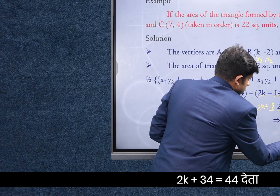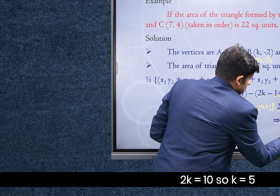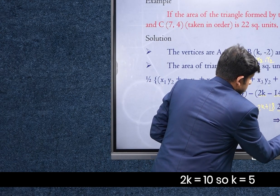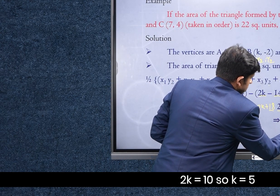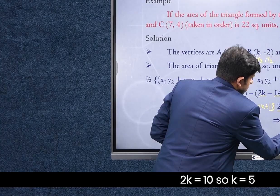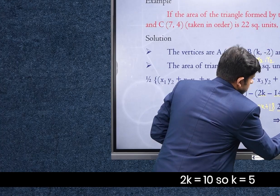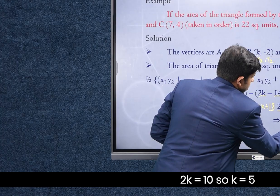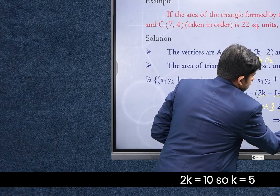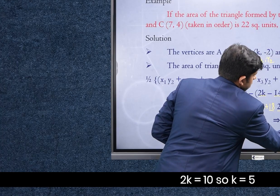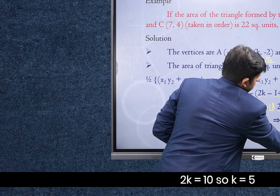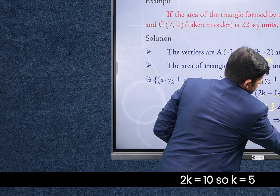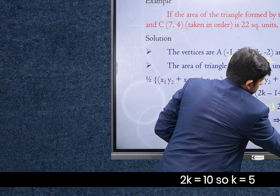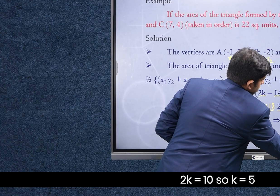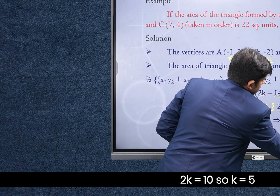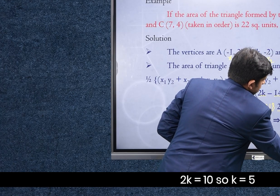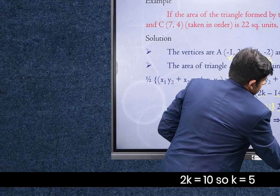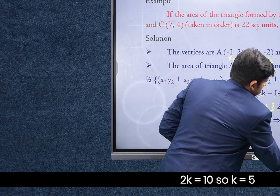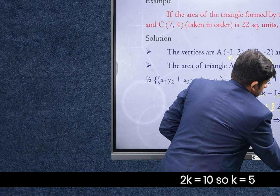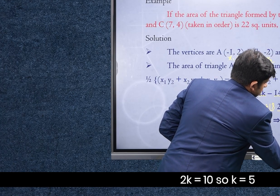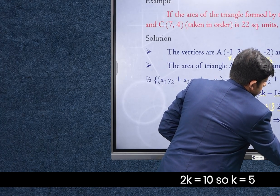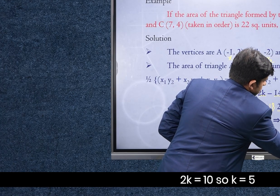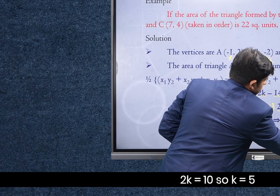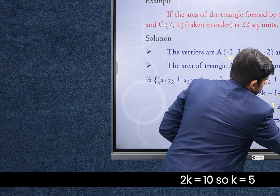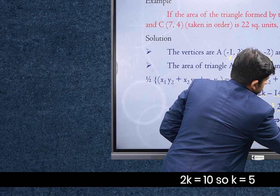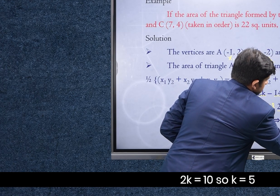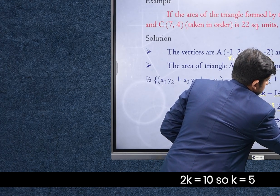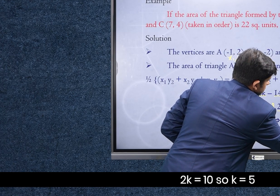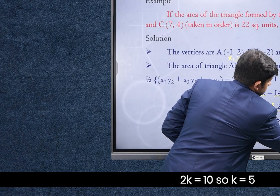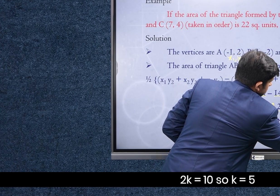टू के इज इक्वल 10, सो k इज इक्वल 5।